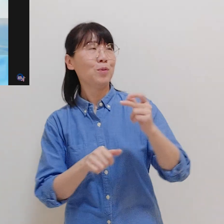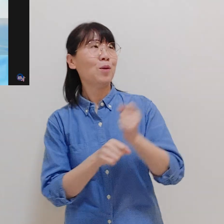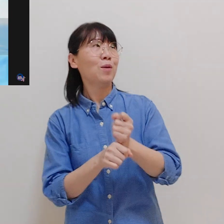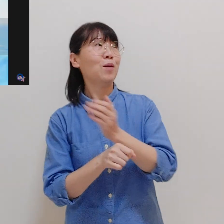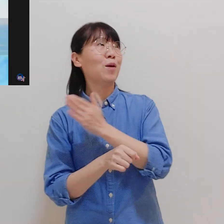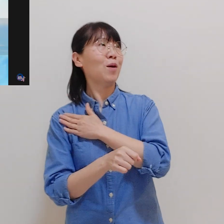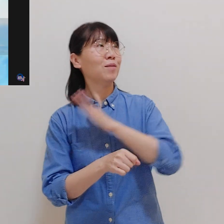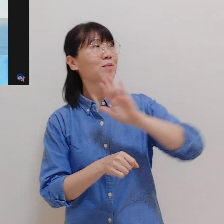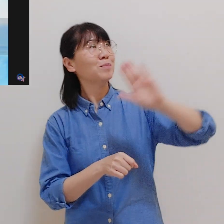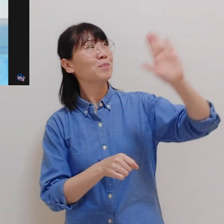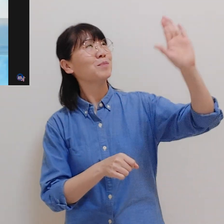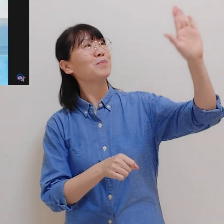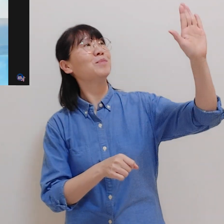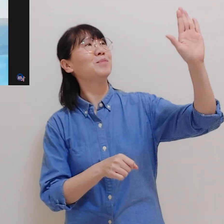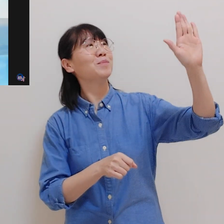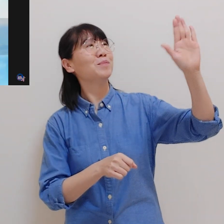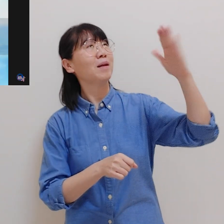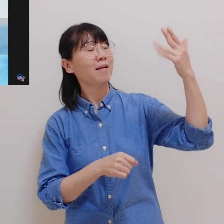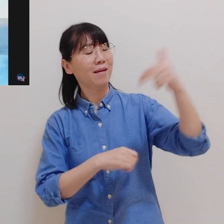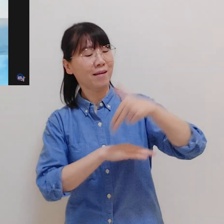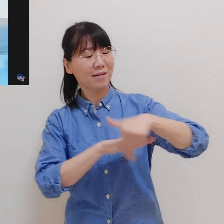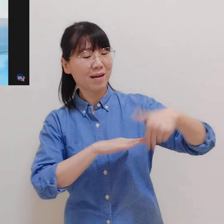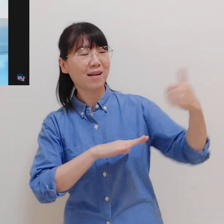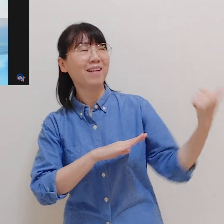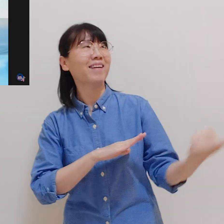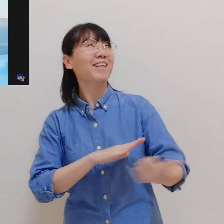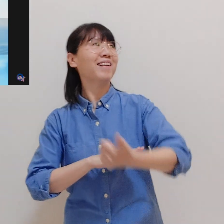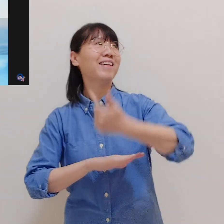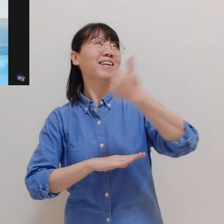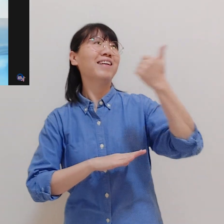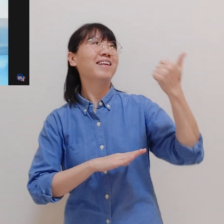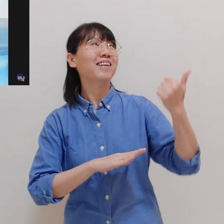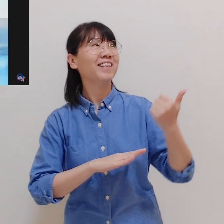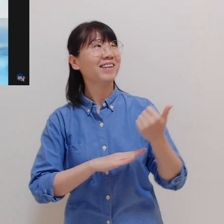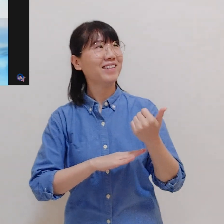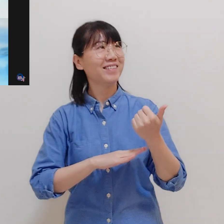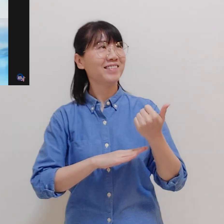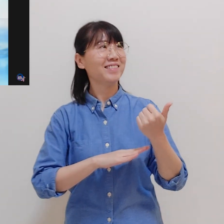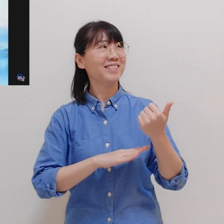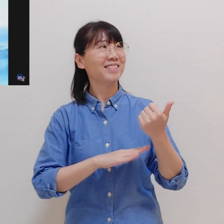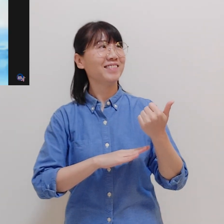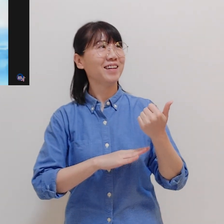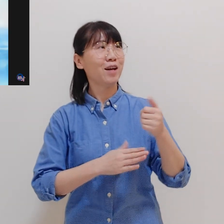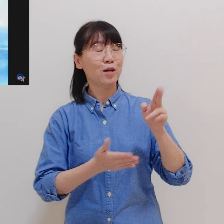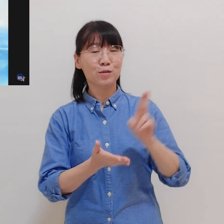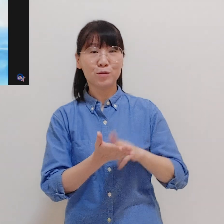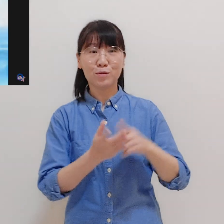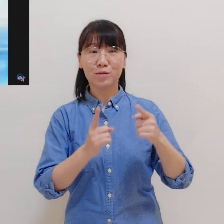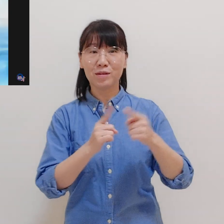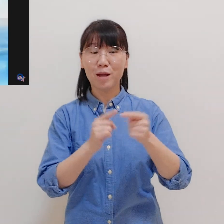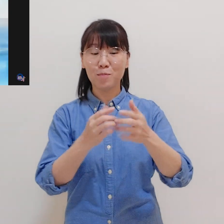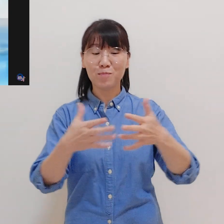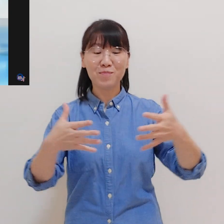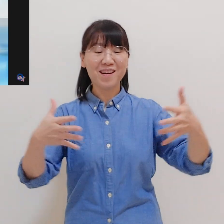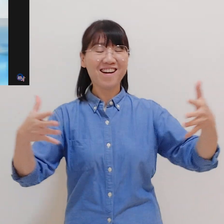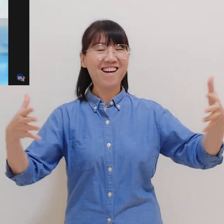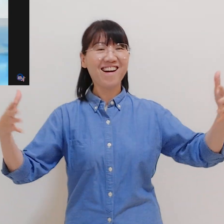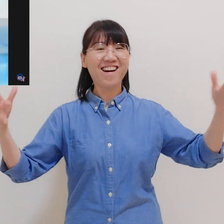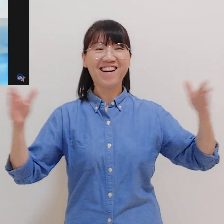差遣我作你僕人，成就你心意。